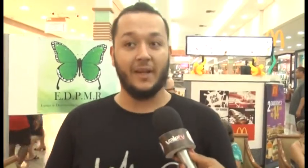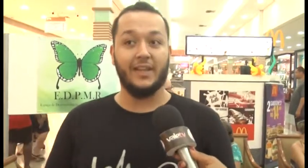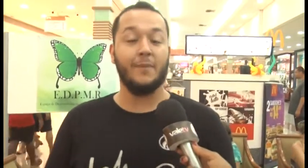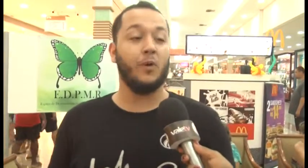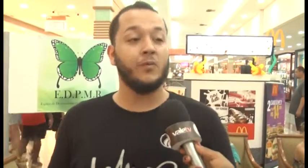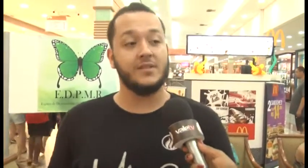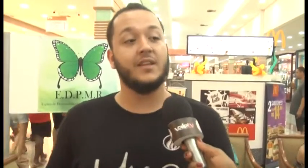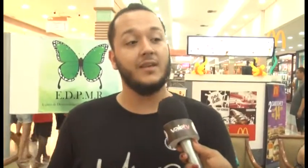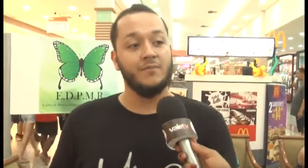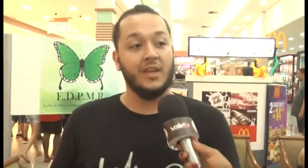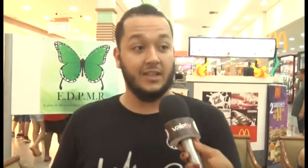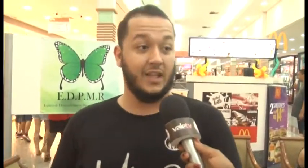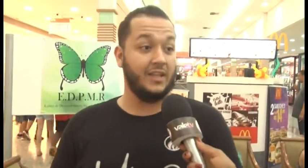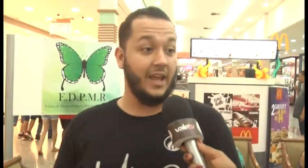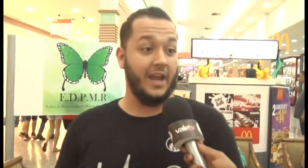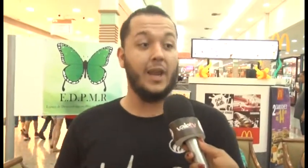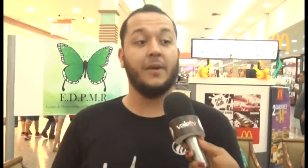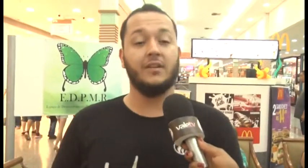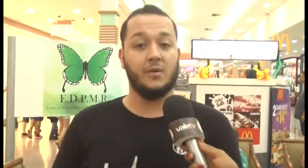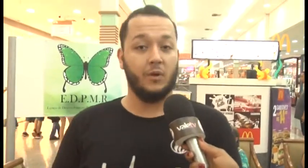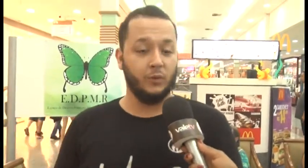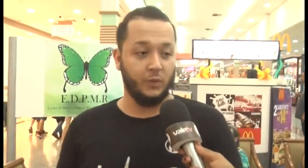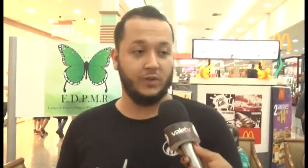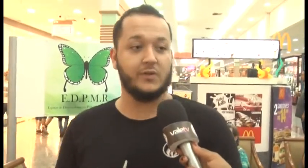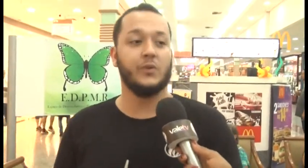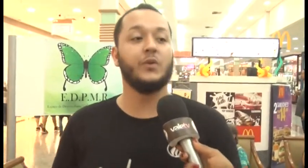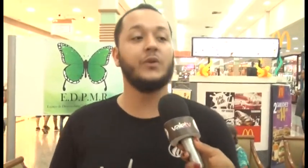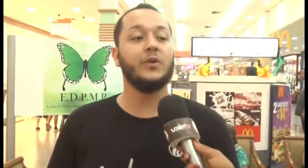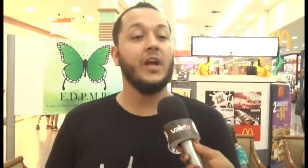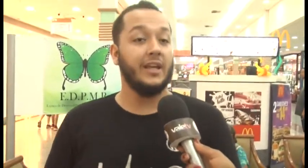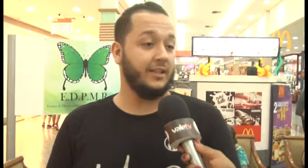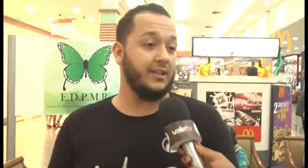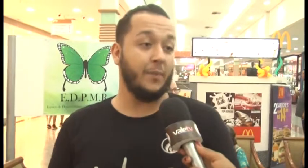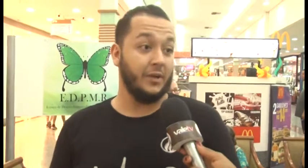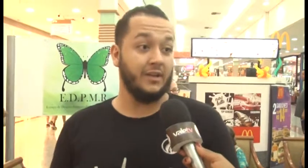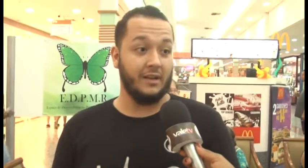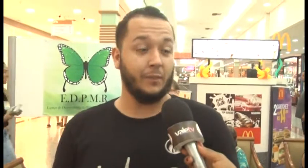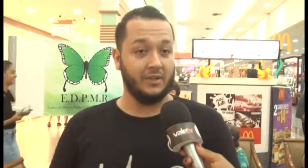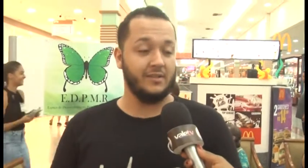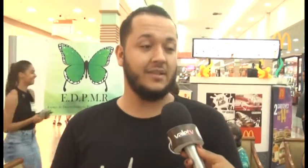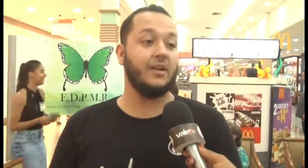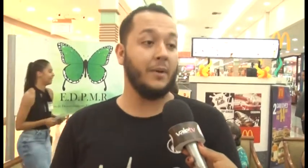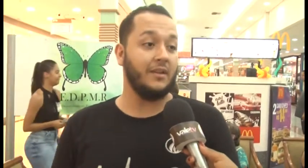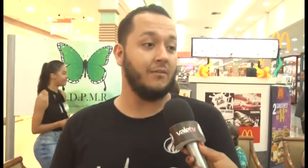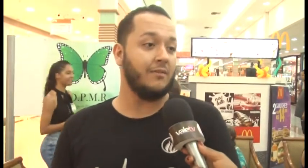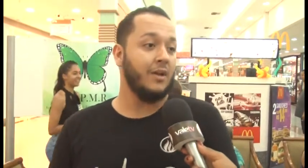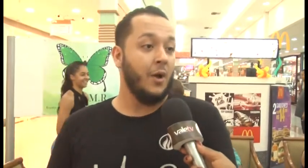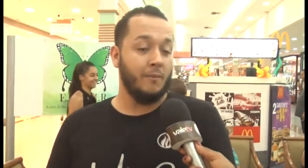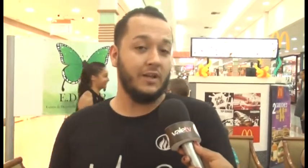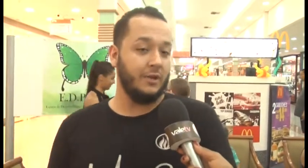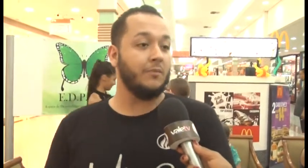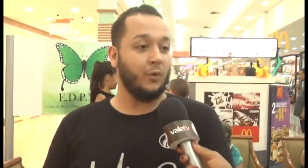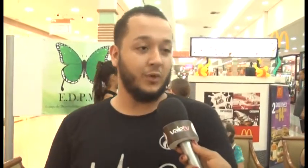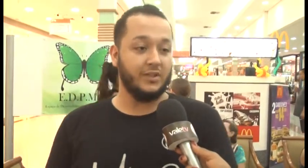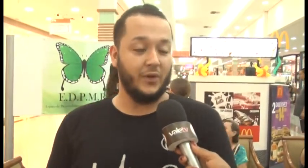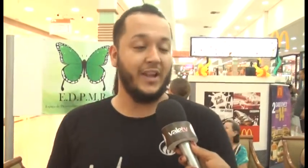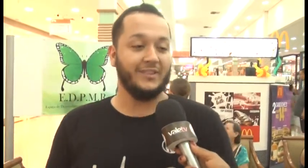aprender para eu conseguir entender ele, aprender sobre a cultura do surdo, entender a importância de aprender uma língua, uma cultura diferente.